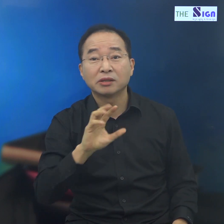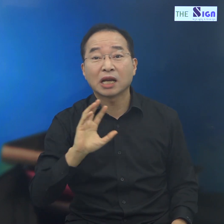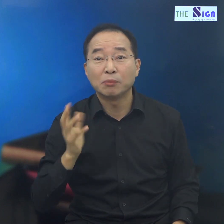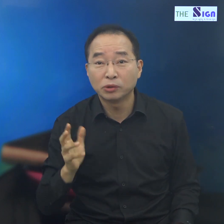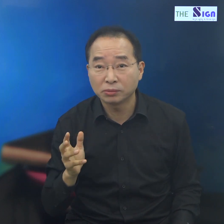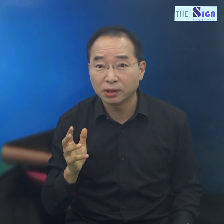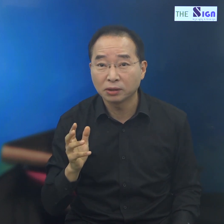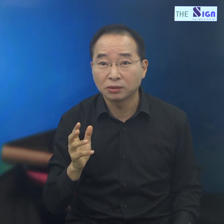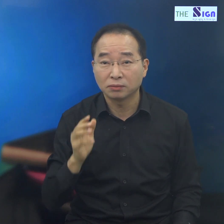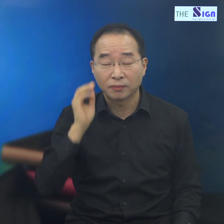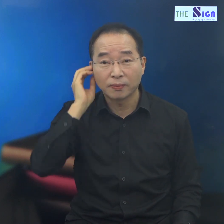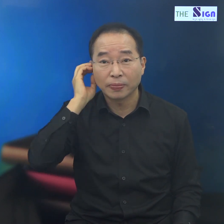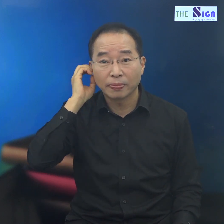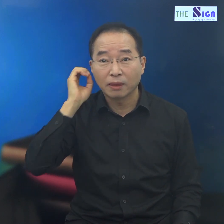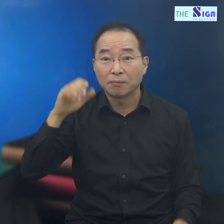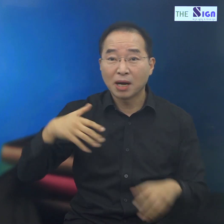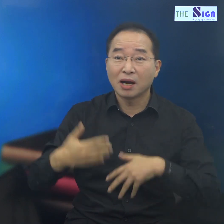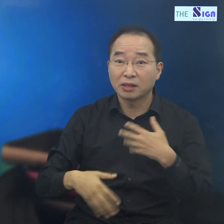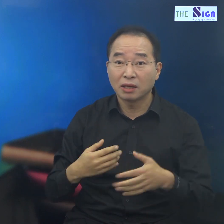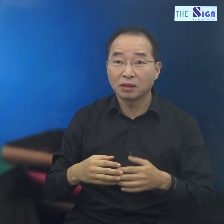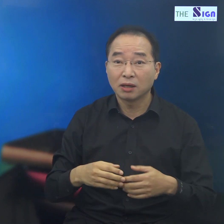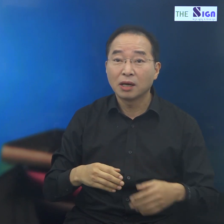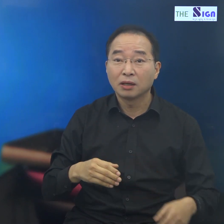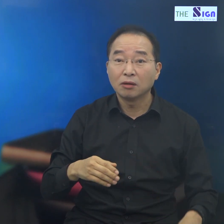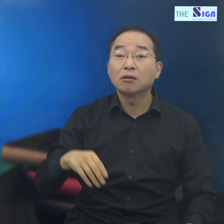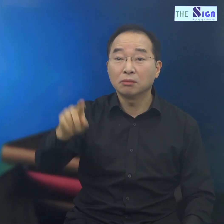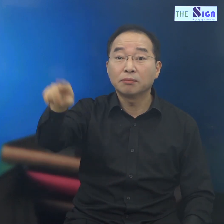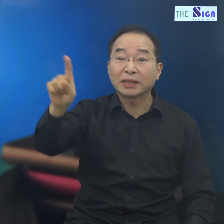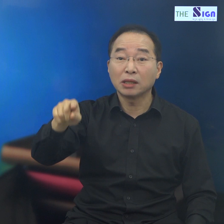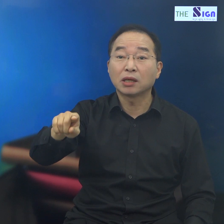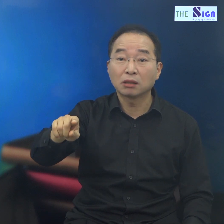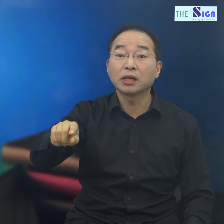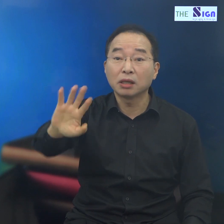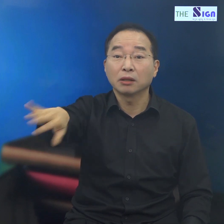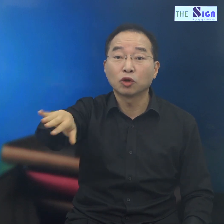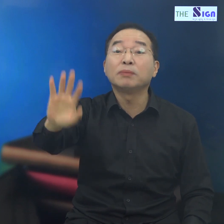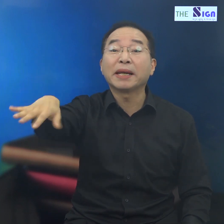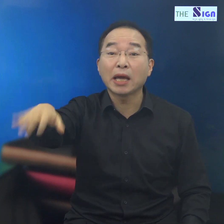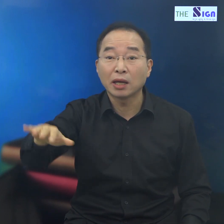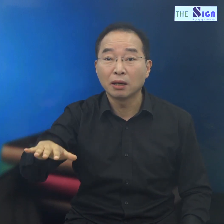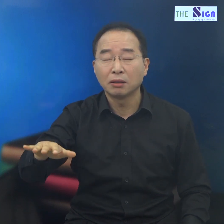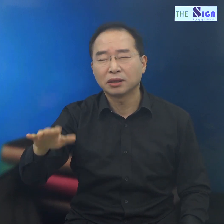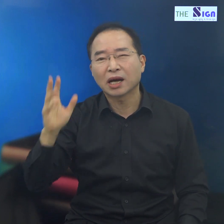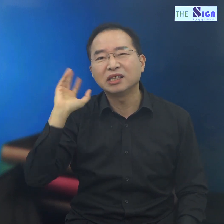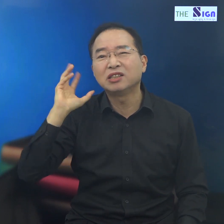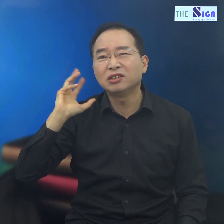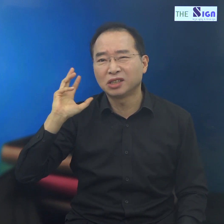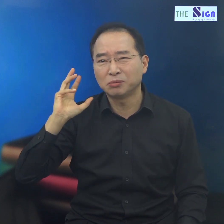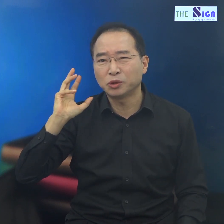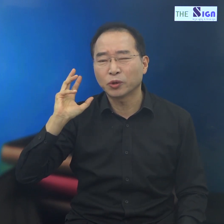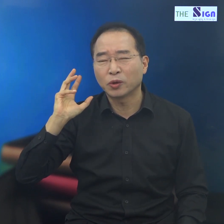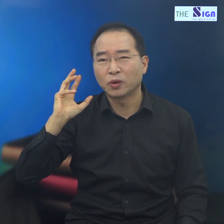잘못 쓰면은 막 그냥 맞대니까 그래 너 그만해, 약간 이런 느낌을 줘요.